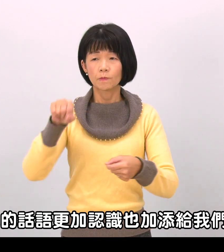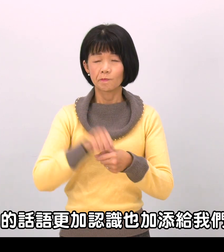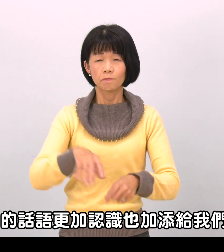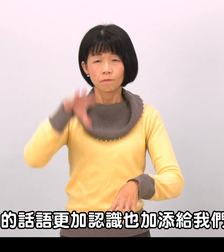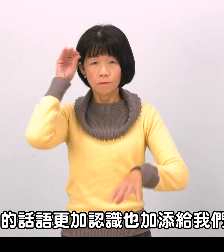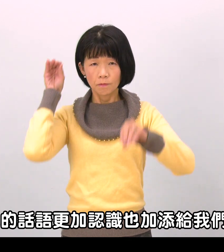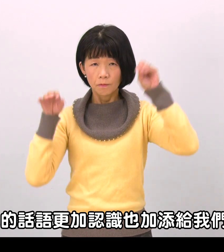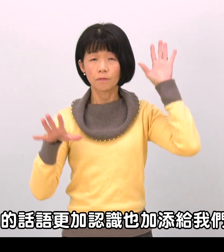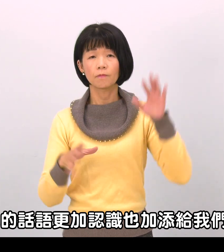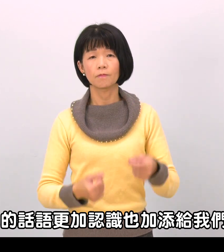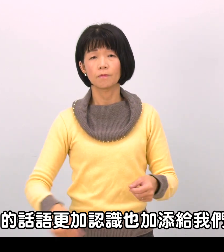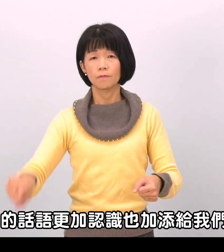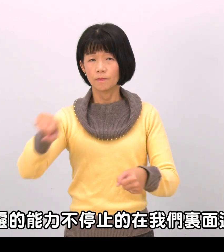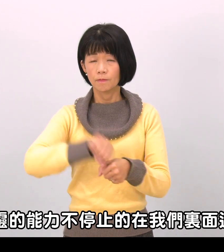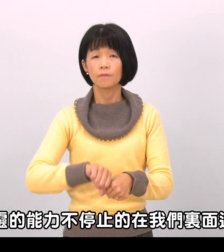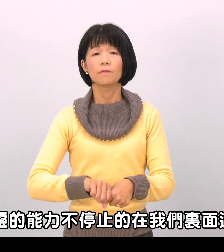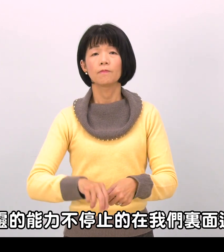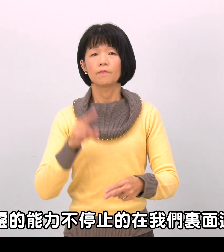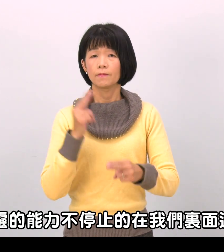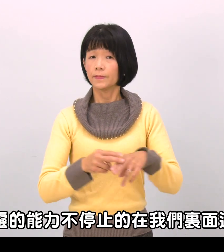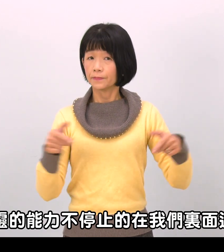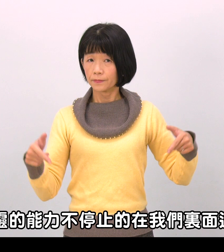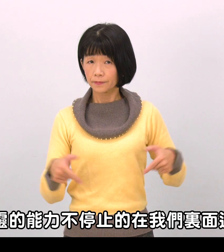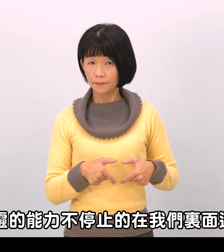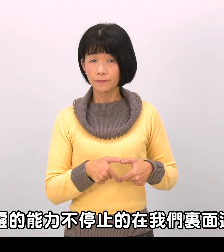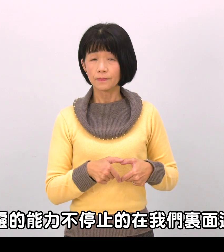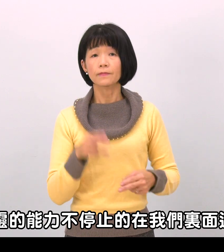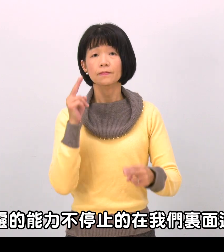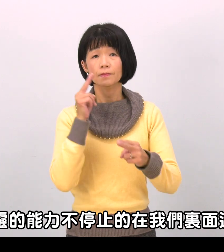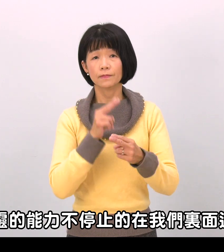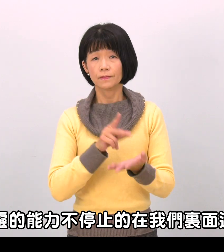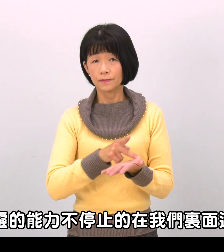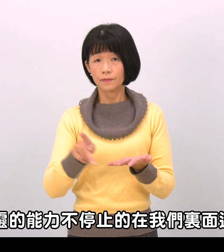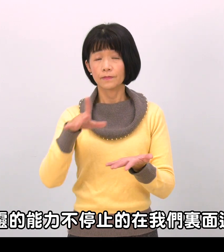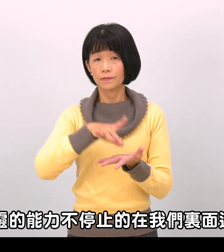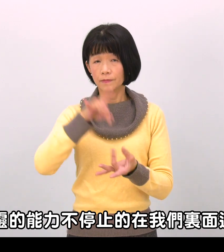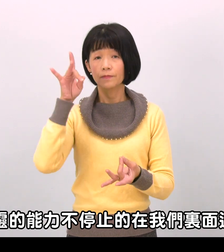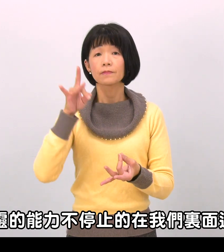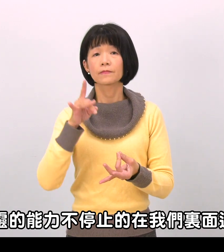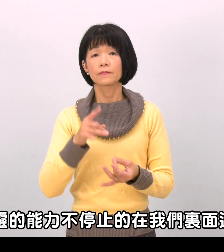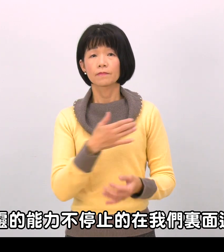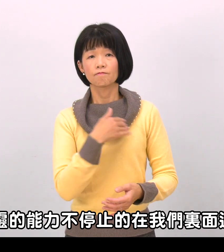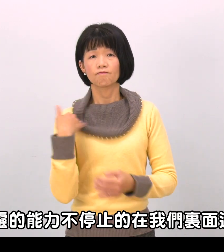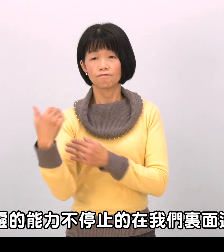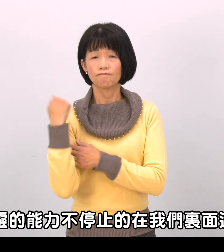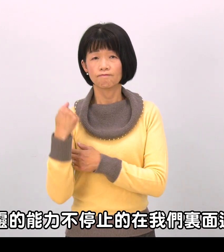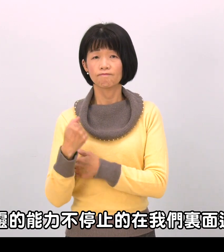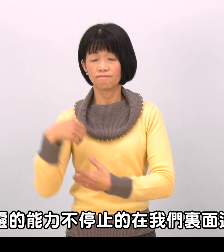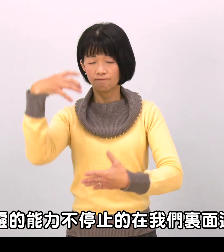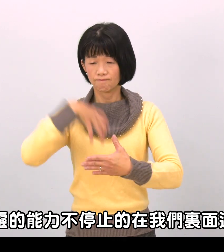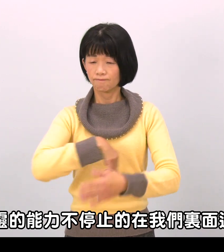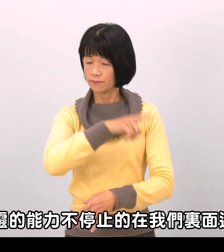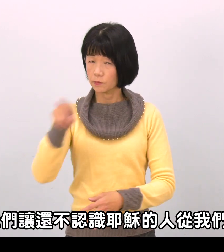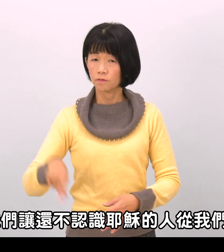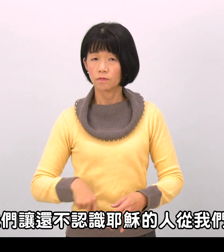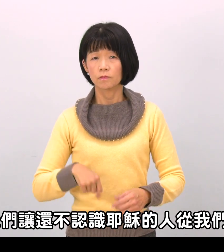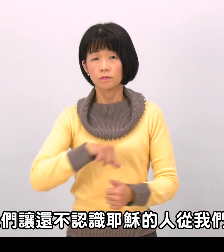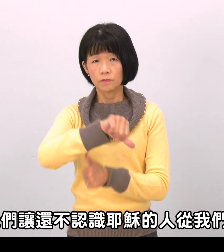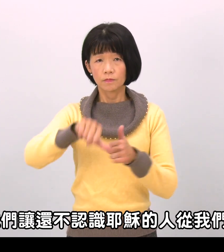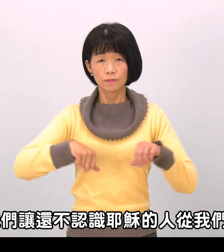们信心，圣灵的能力不停止地在我们里面运行，透过我们